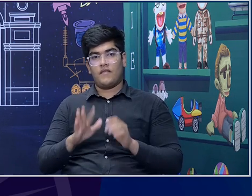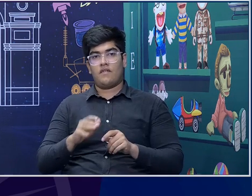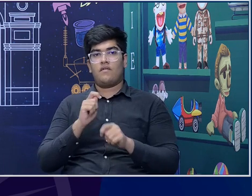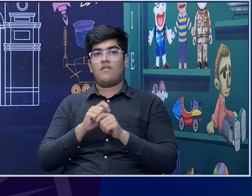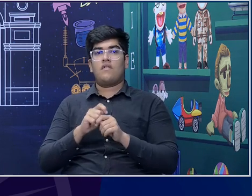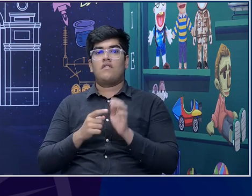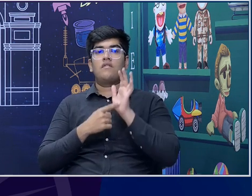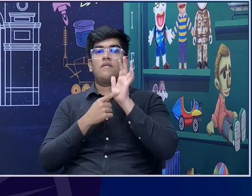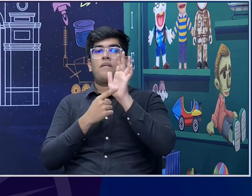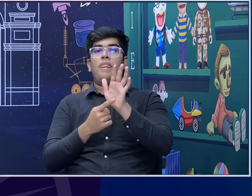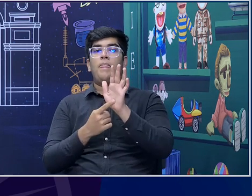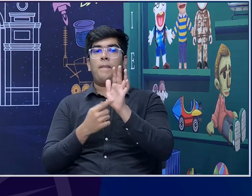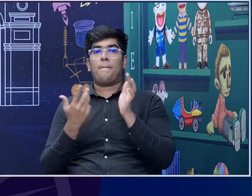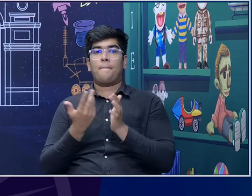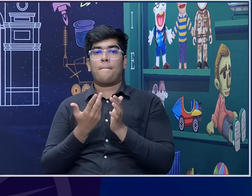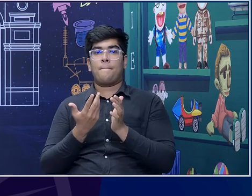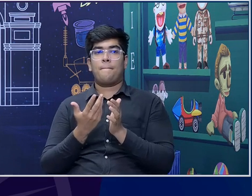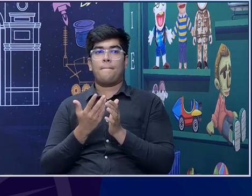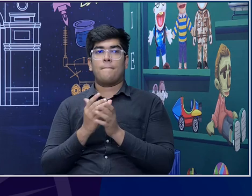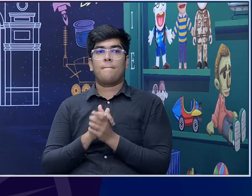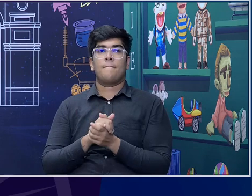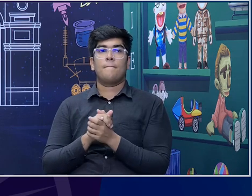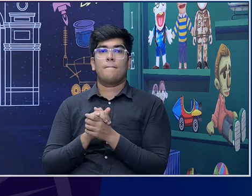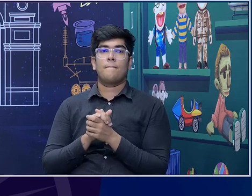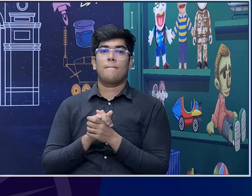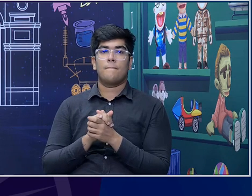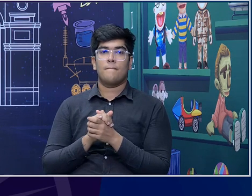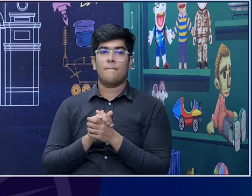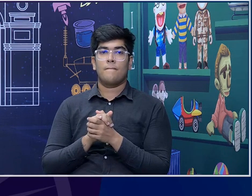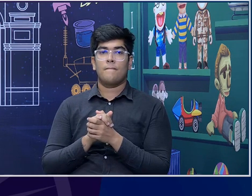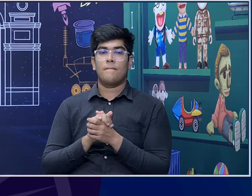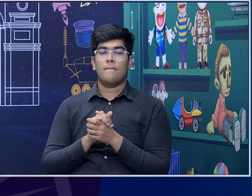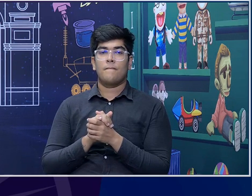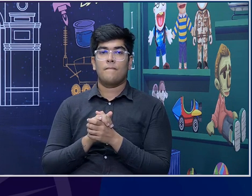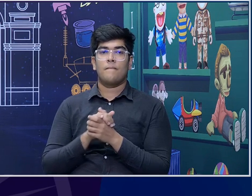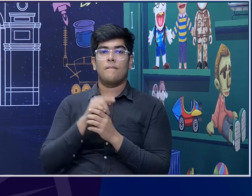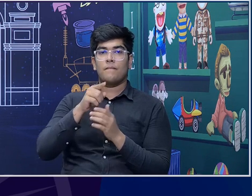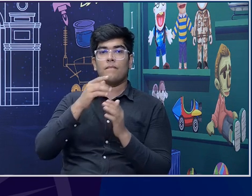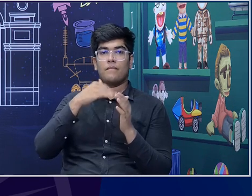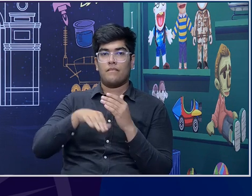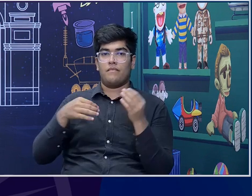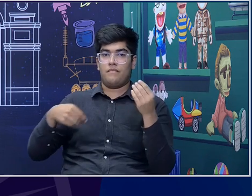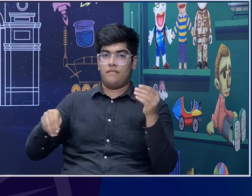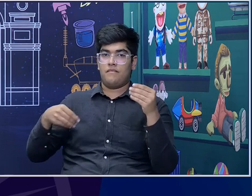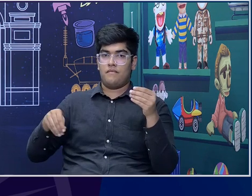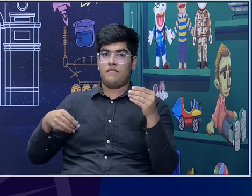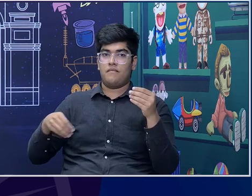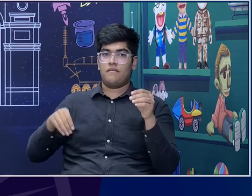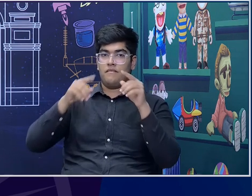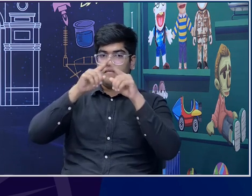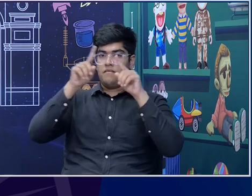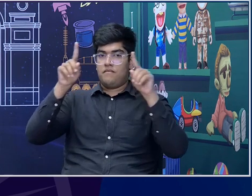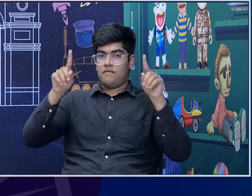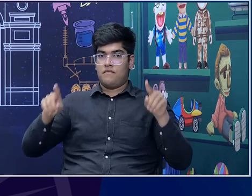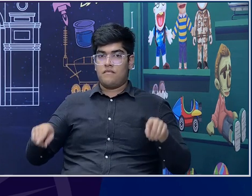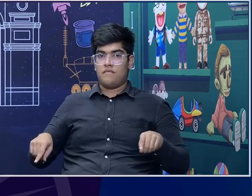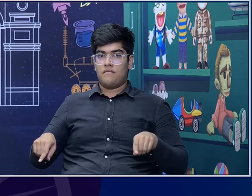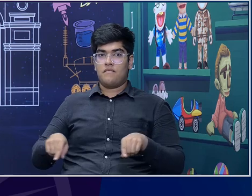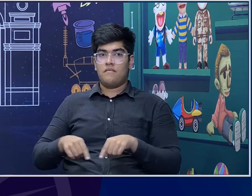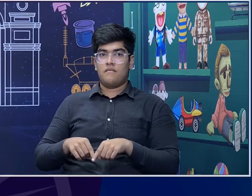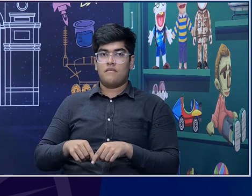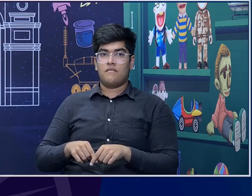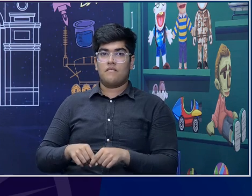वो हमारा चार्ट हम एक बार दुबारा दिखा देते हैं, वो चार्ट है हमारा, कि हमारा एक चार्ट हम इसको दुबारा दिखा रहे हैं, क्या हम इसको दुबारा